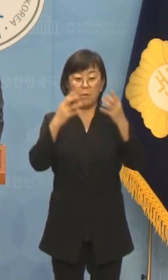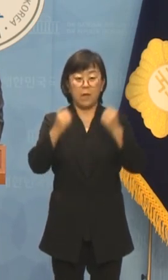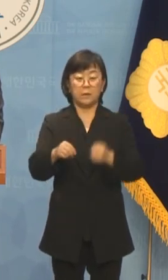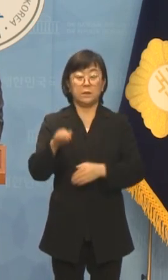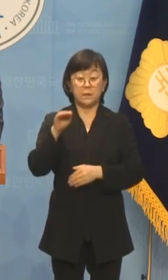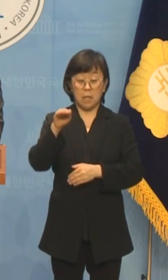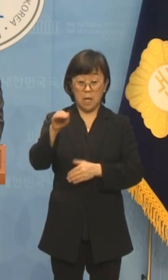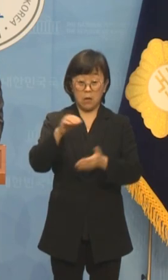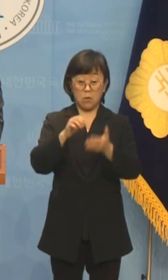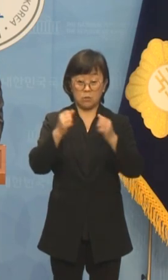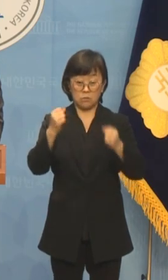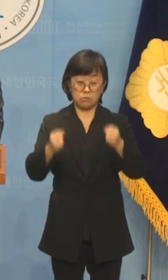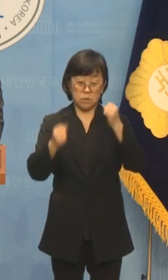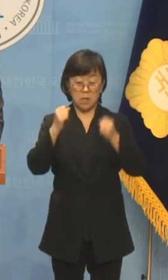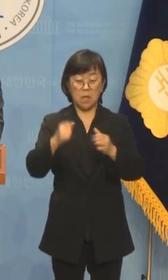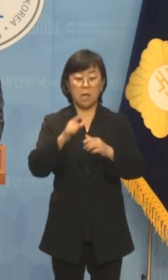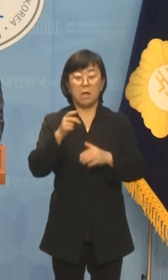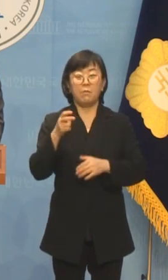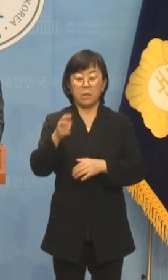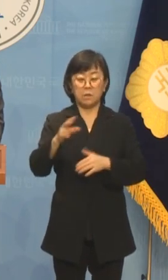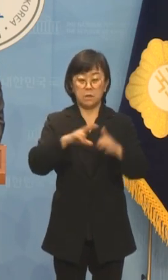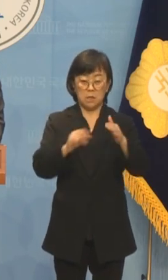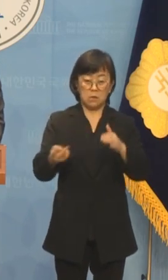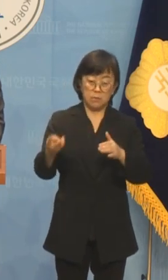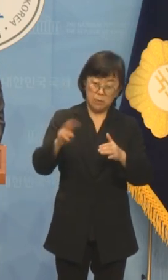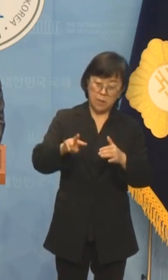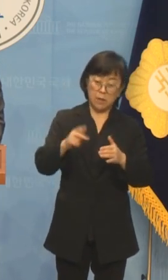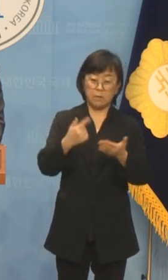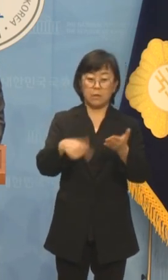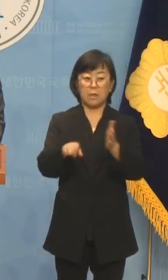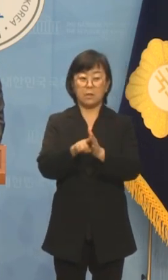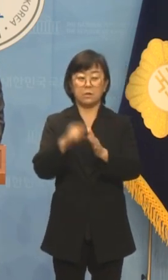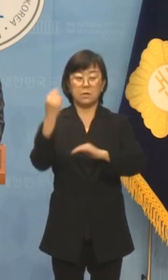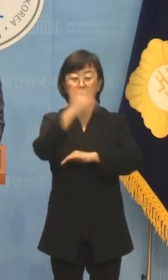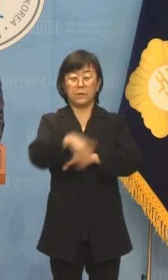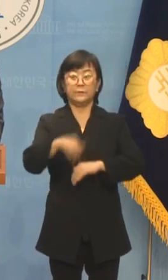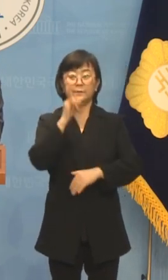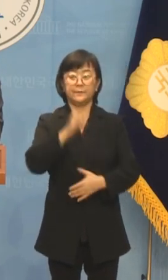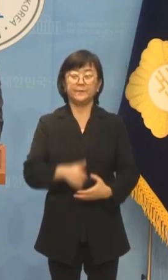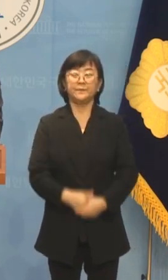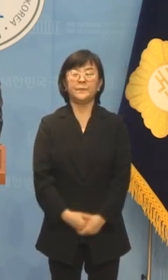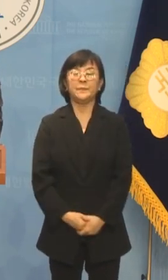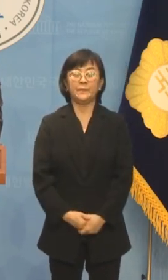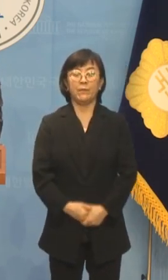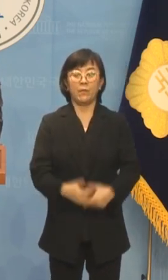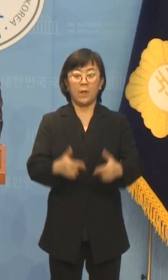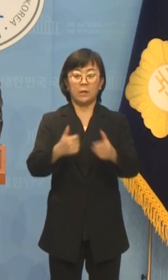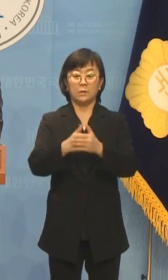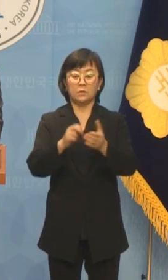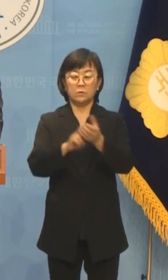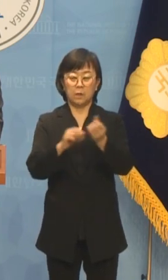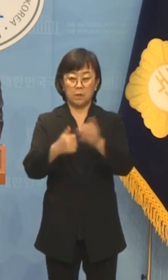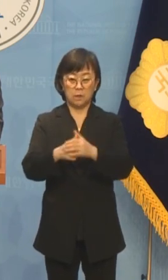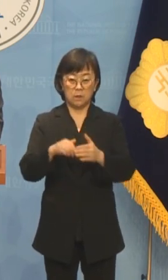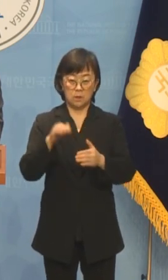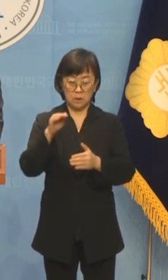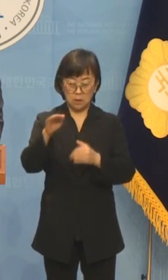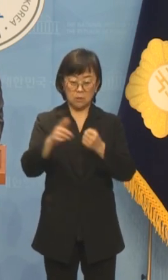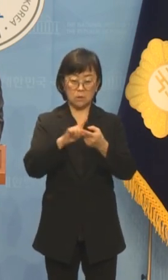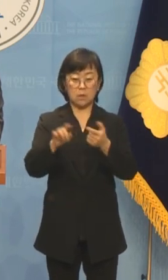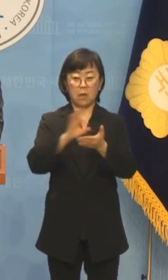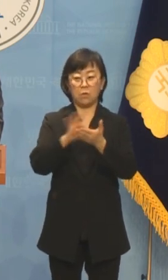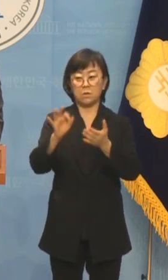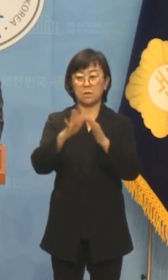자가용 이용자를 대중교통 이용자로 전환하도록 설계되었습니다. 모든 잠재적 대중교통